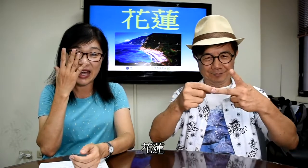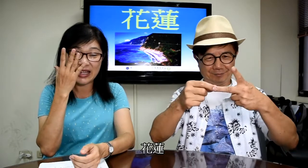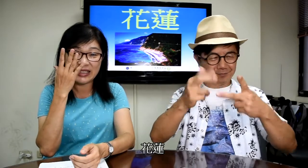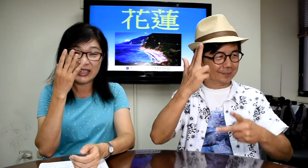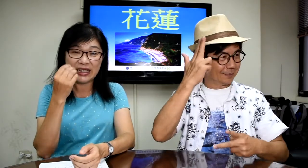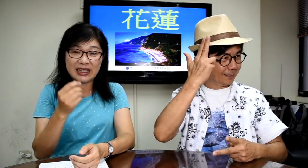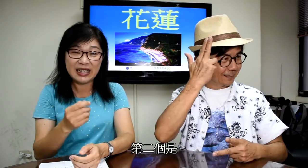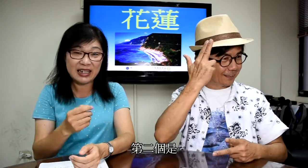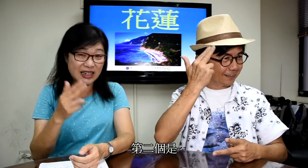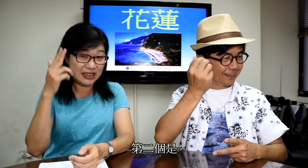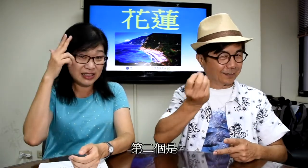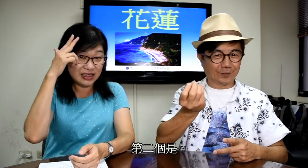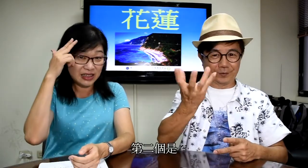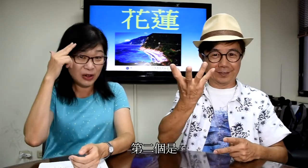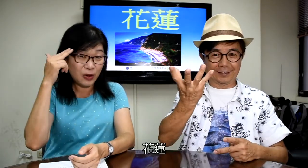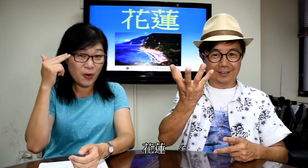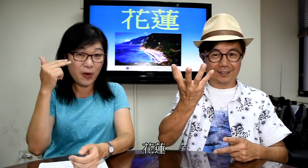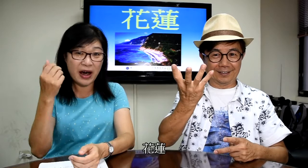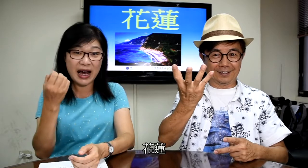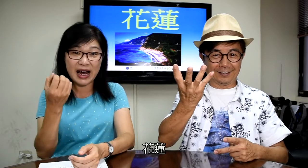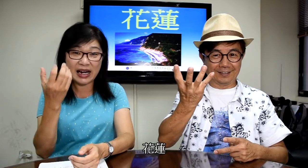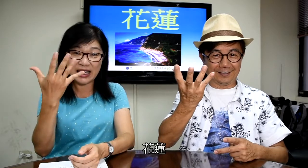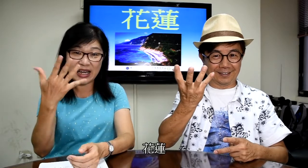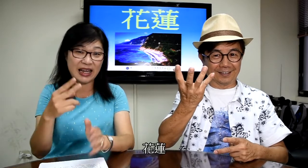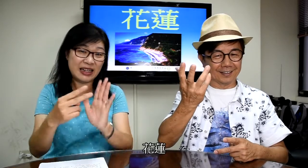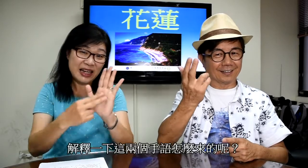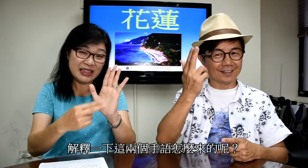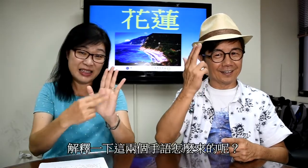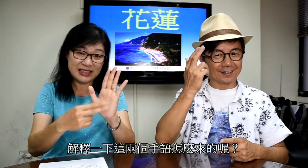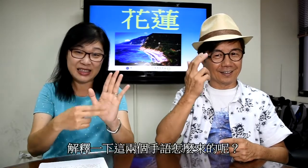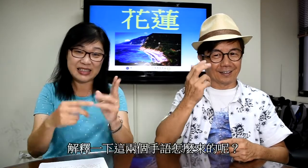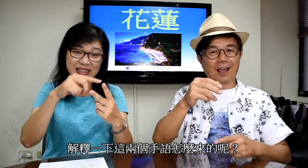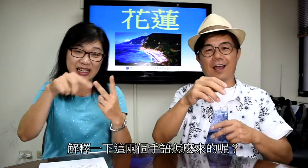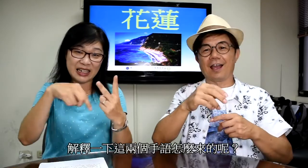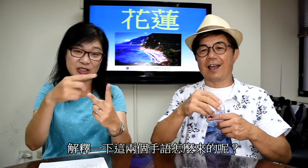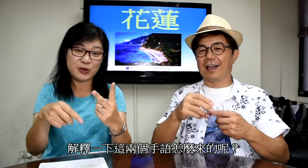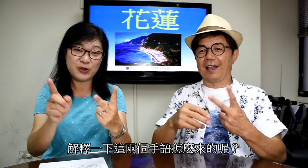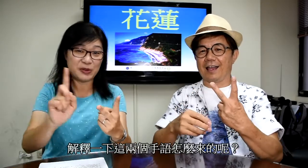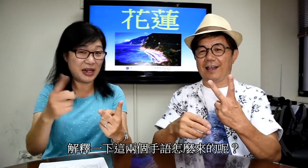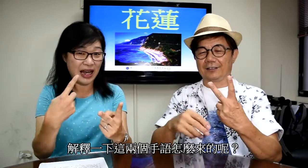莲，第二个是花莲。解释一下这两个手语怎么来的